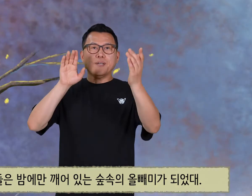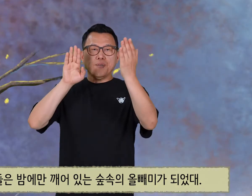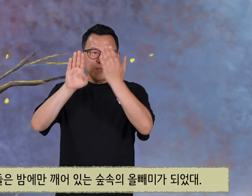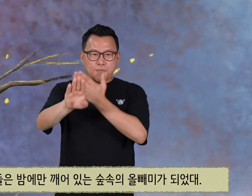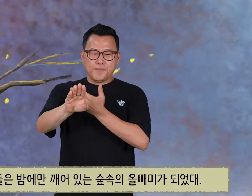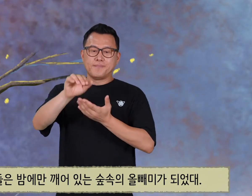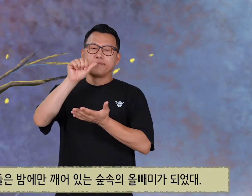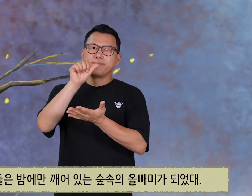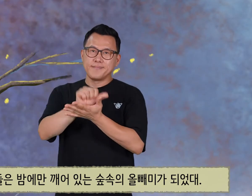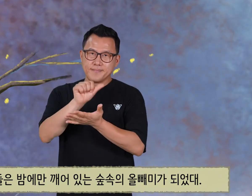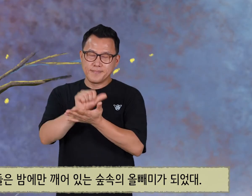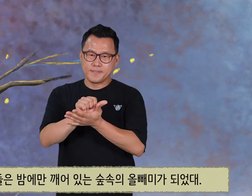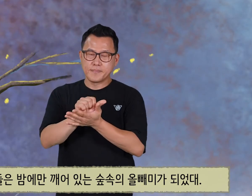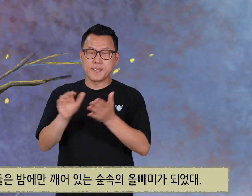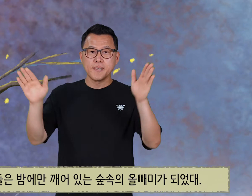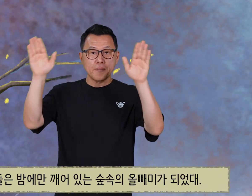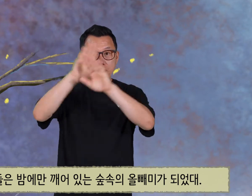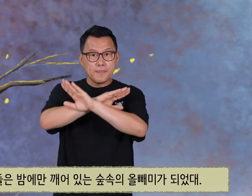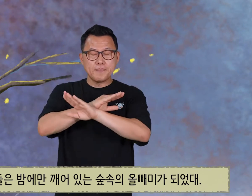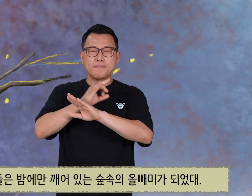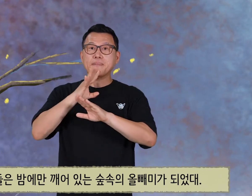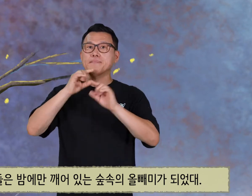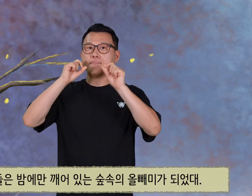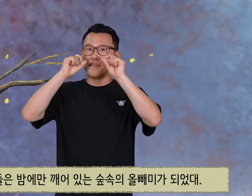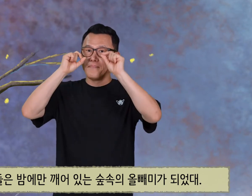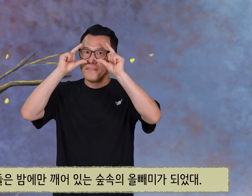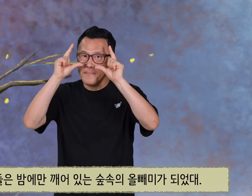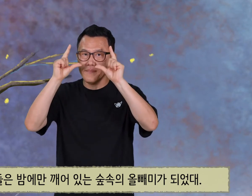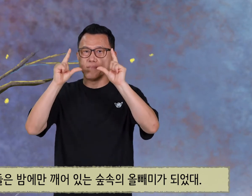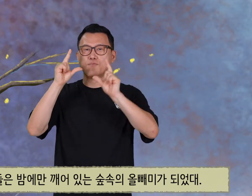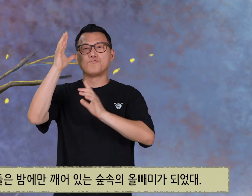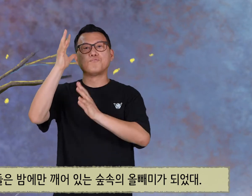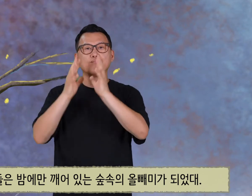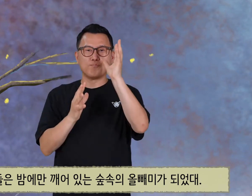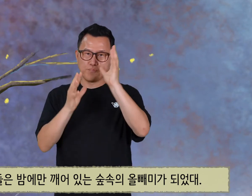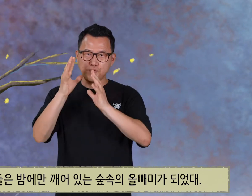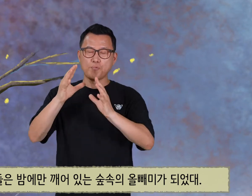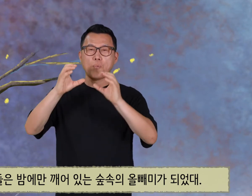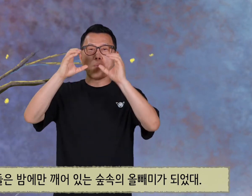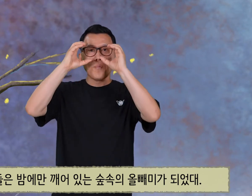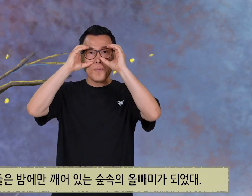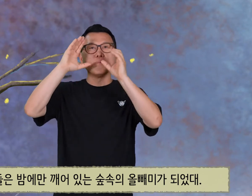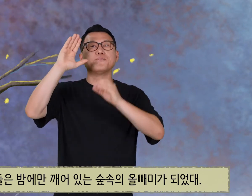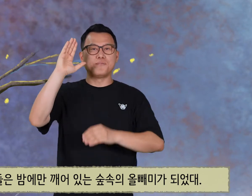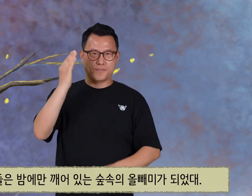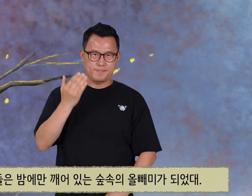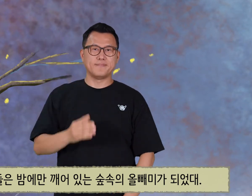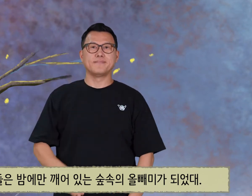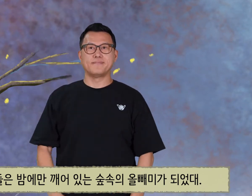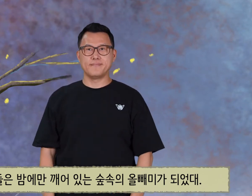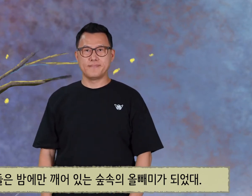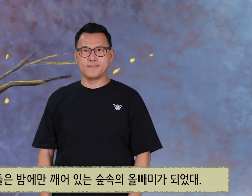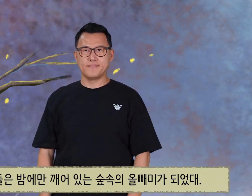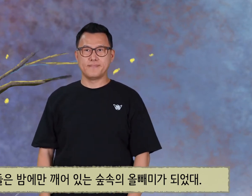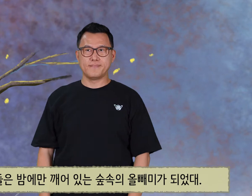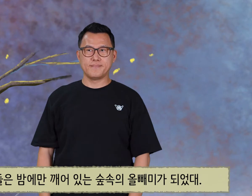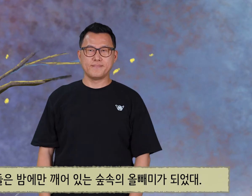그 이후 큰아들은 밤에만 깨어있는 숲속의 올빼미가 되었대.